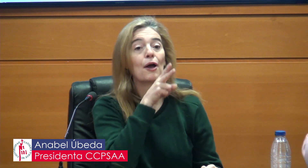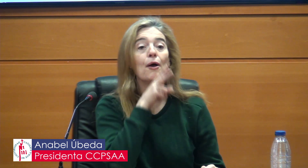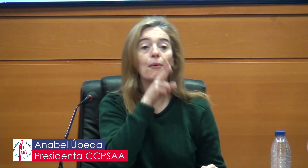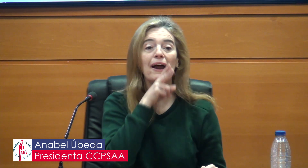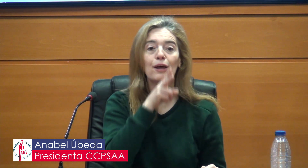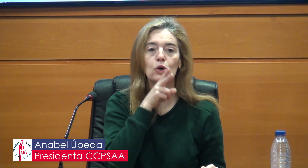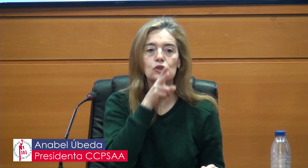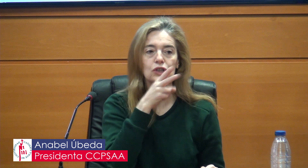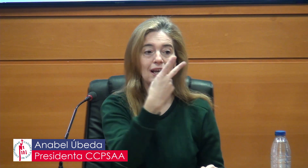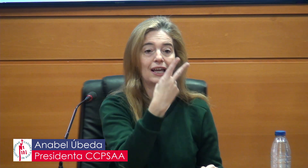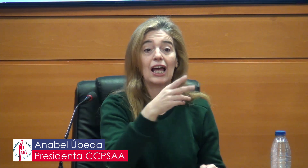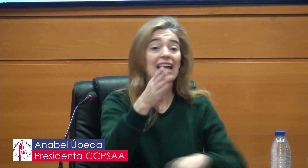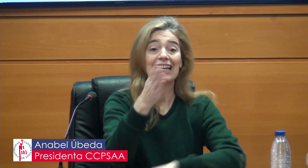Este es el signo de verbos